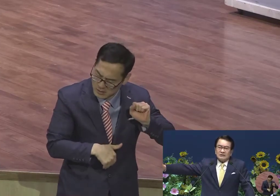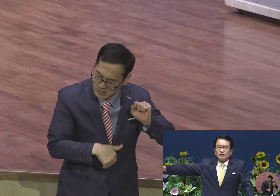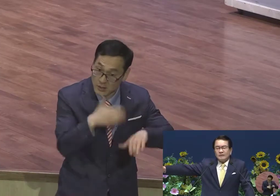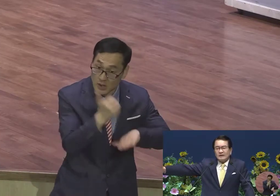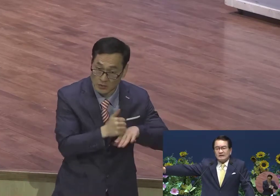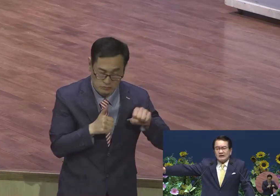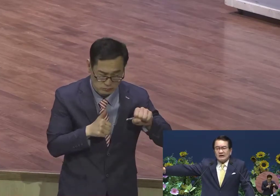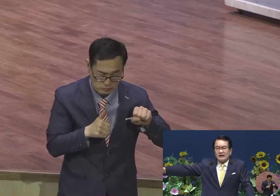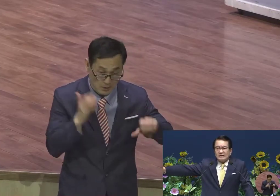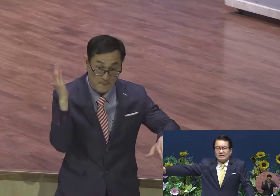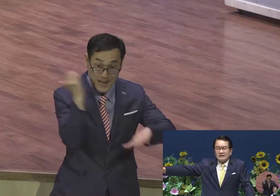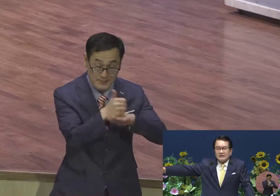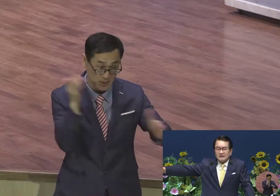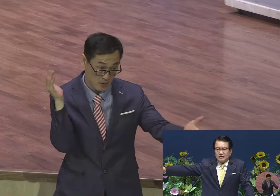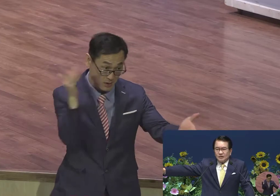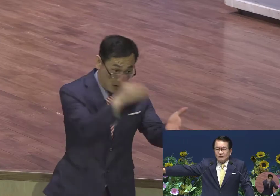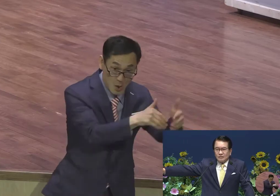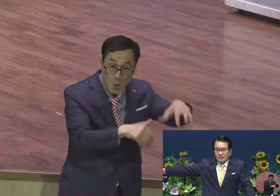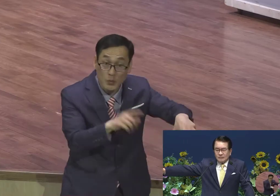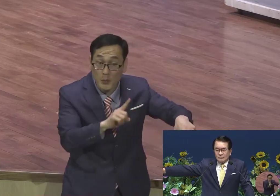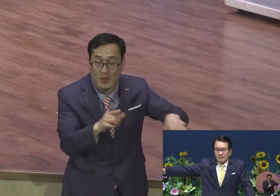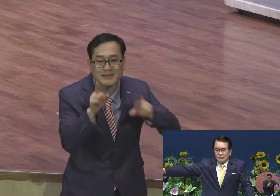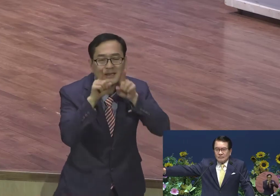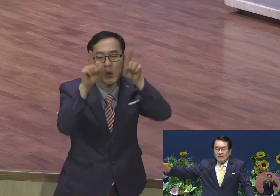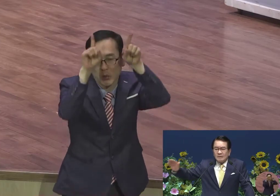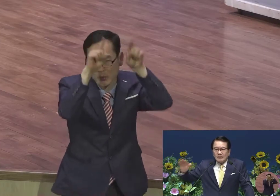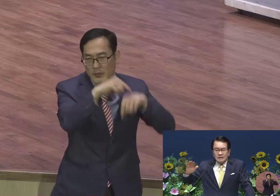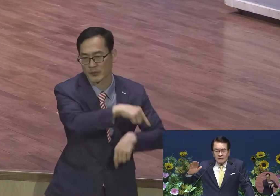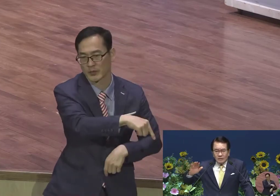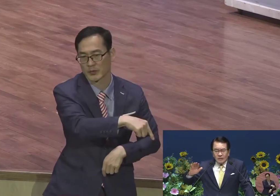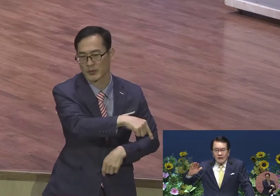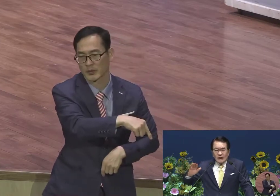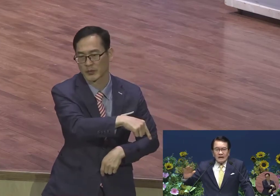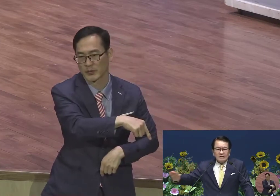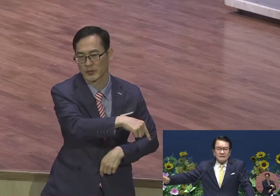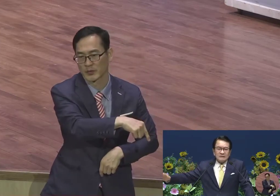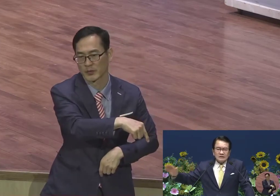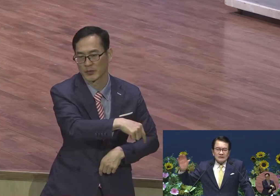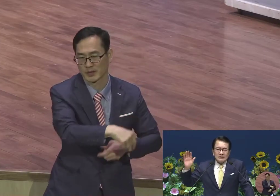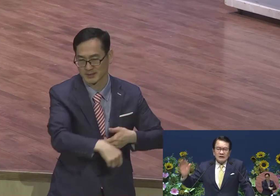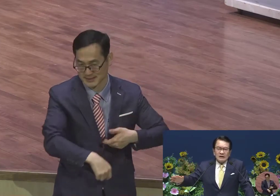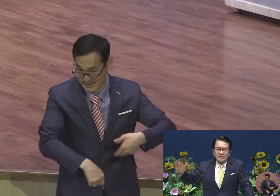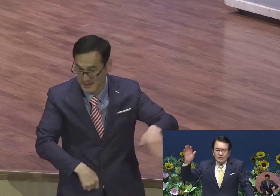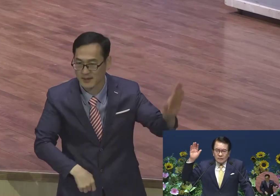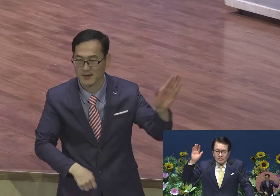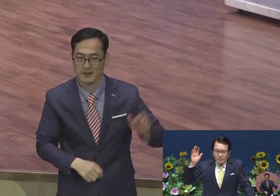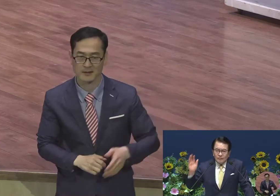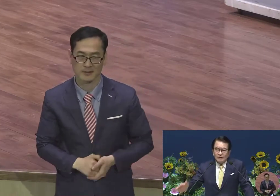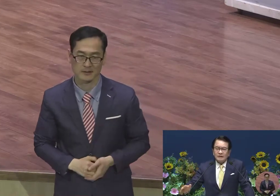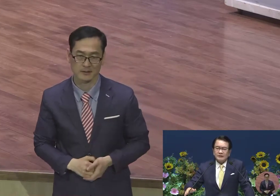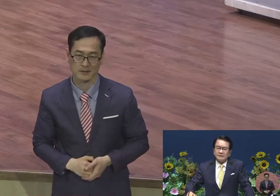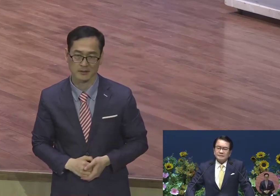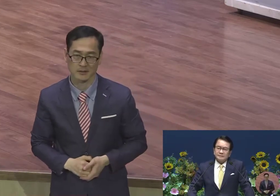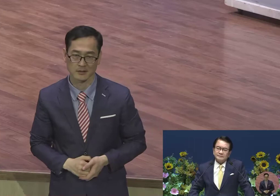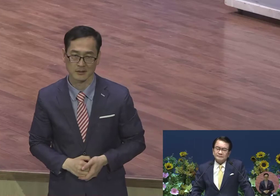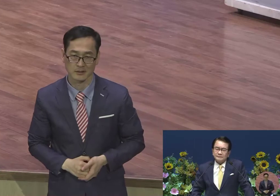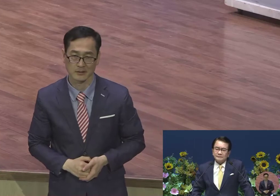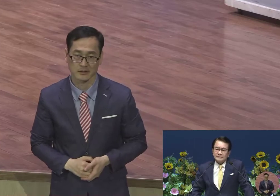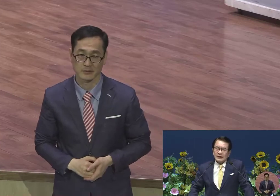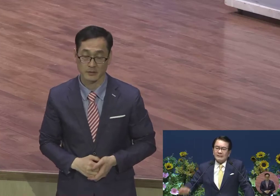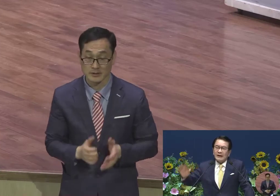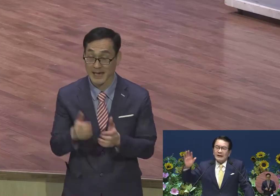저주받은 사단에 있는 지옥불로 멸망길로 가는 것이 인간의 운명이에요.